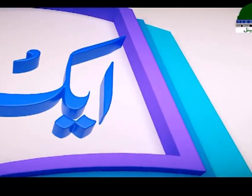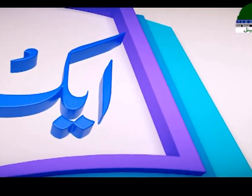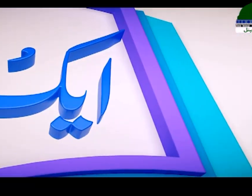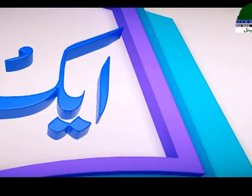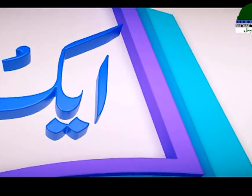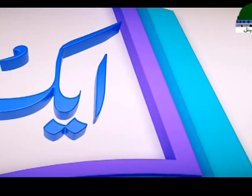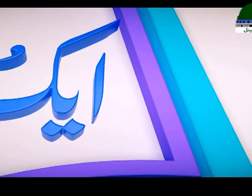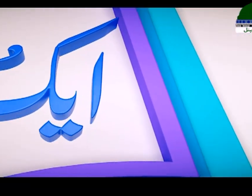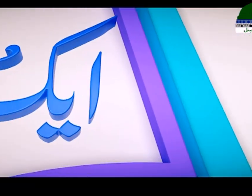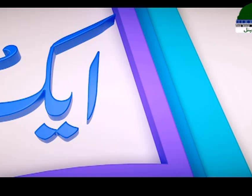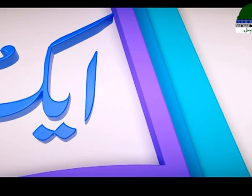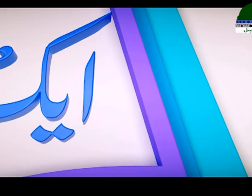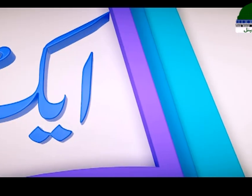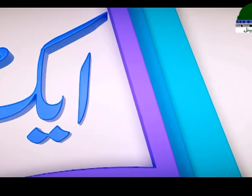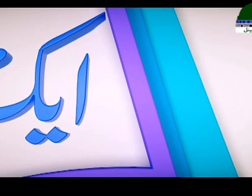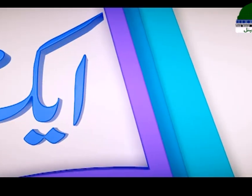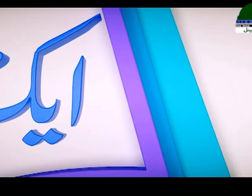ملتا ہے در سے